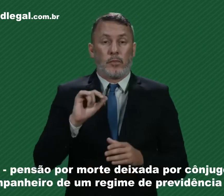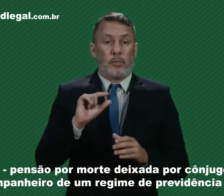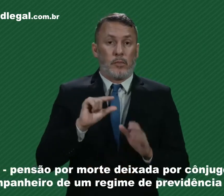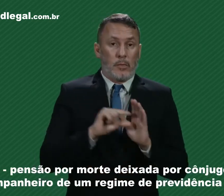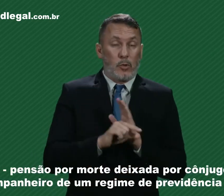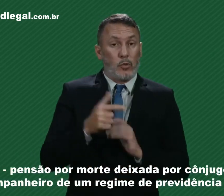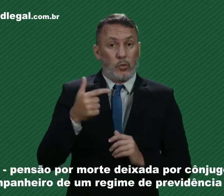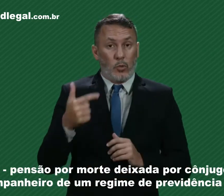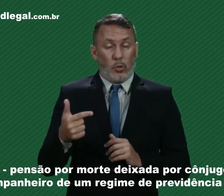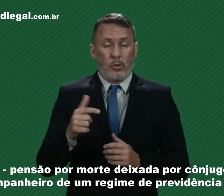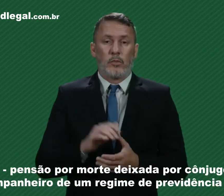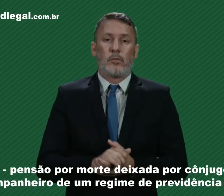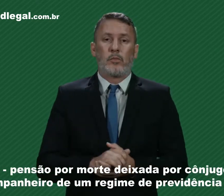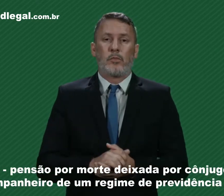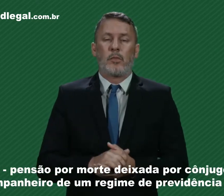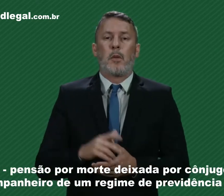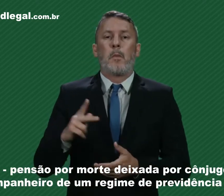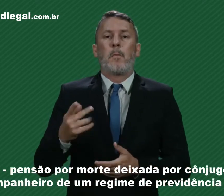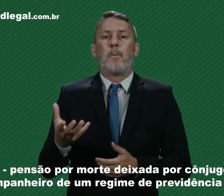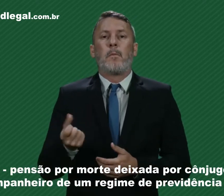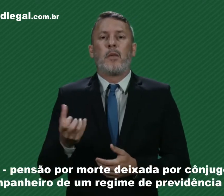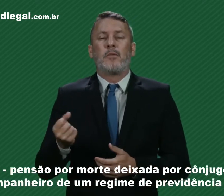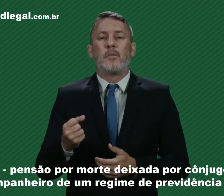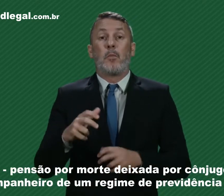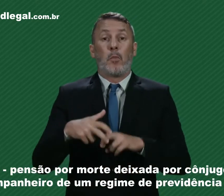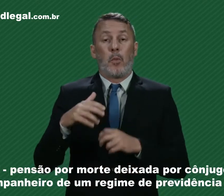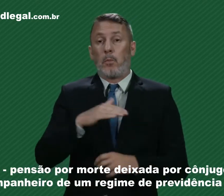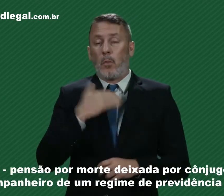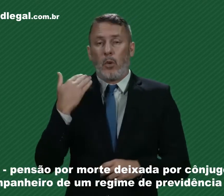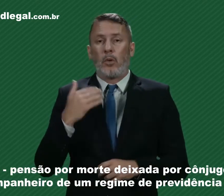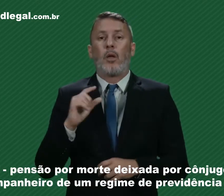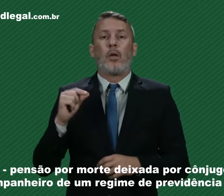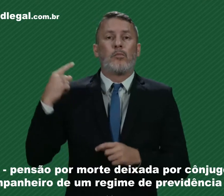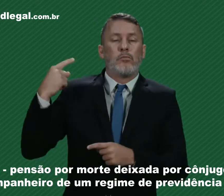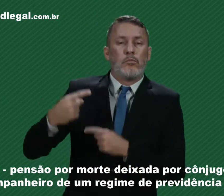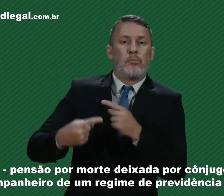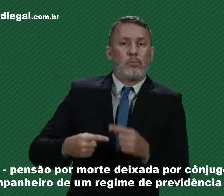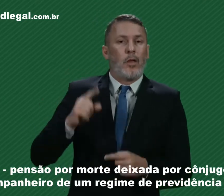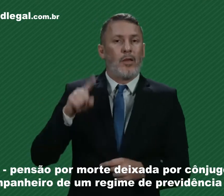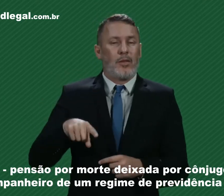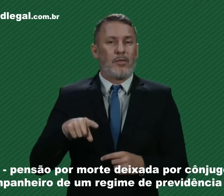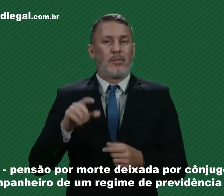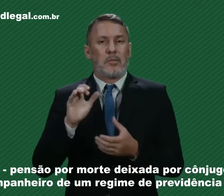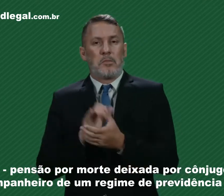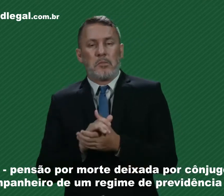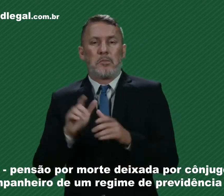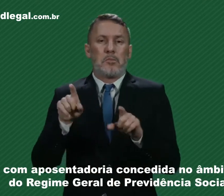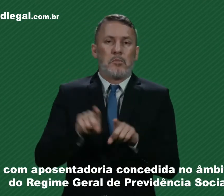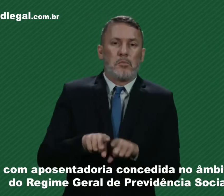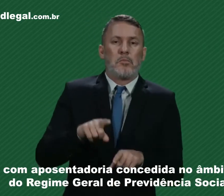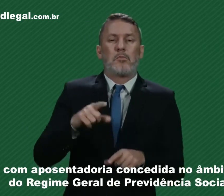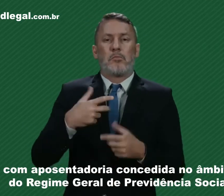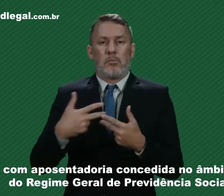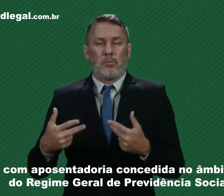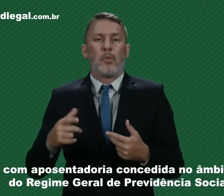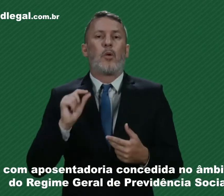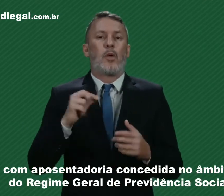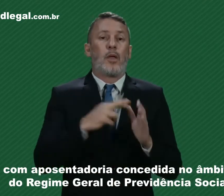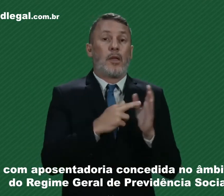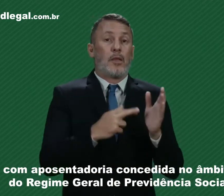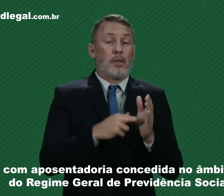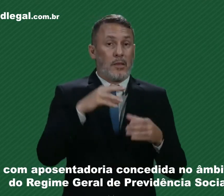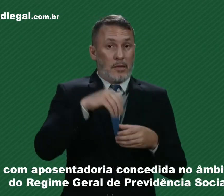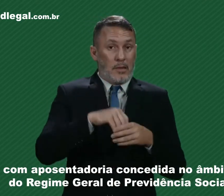Inciso 2. Pensão por morte deixada por cônjuge ou companheiro de um regime de previdência social com